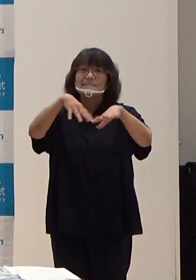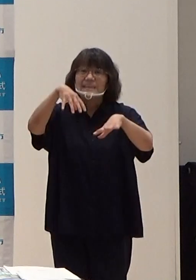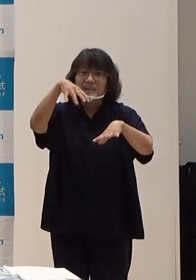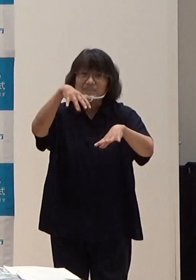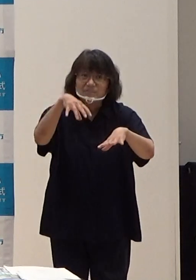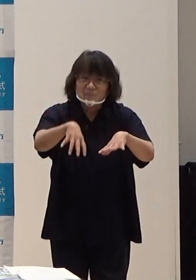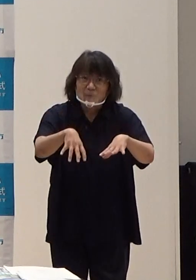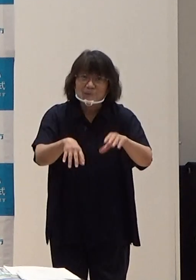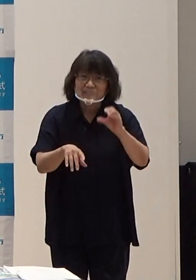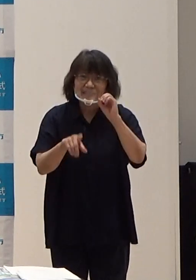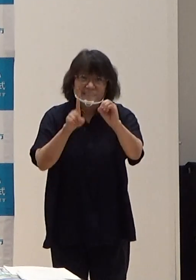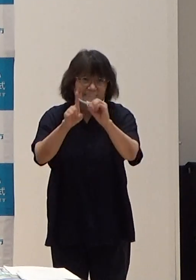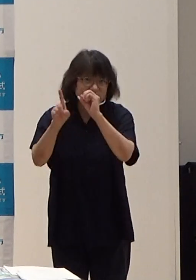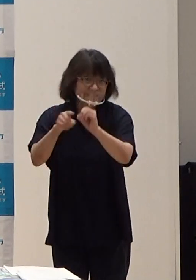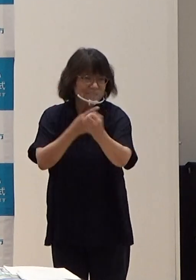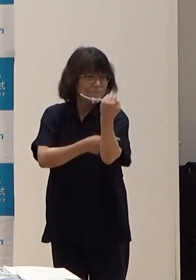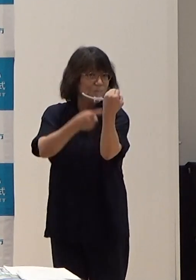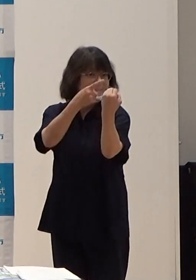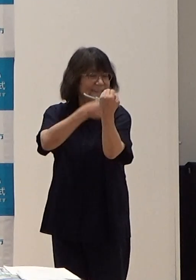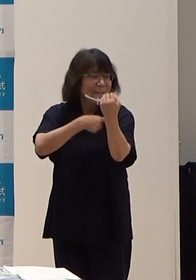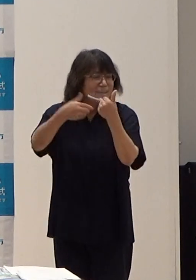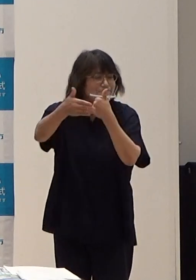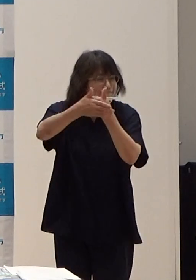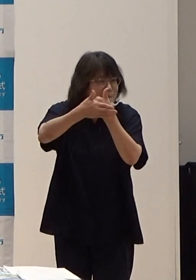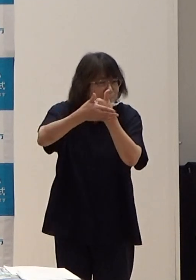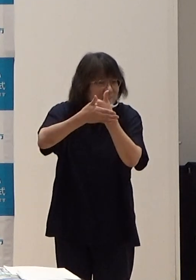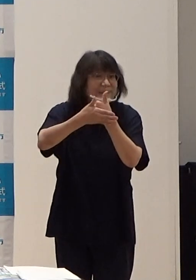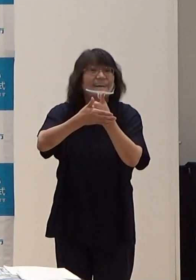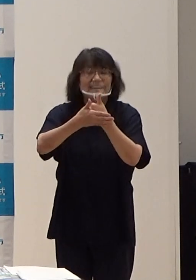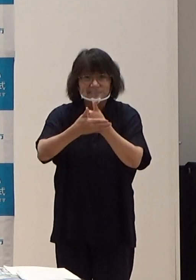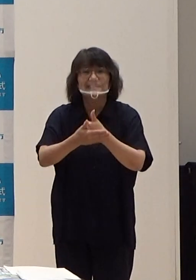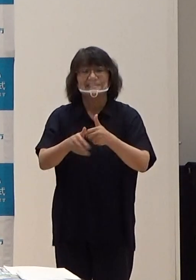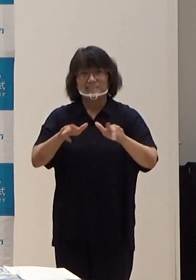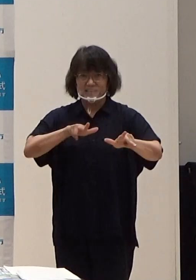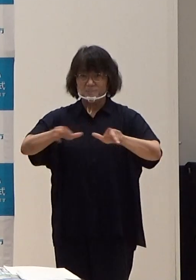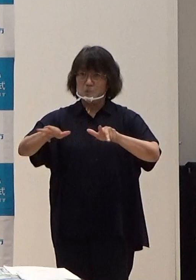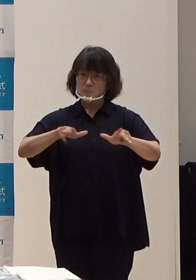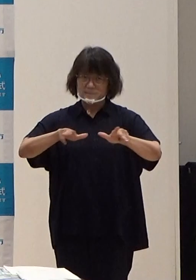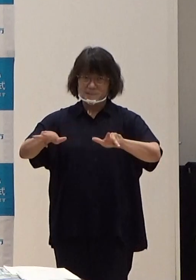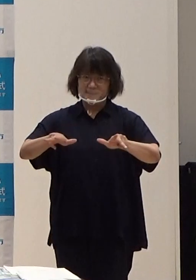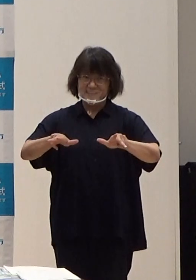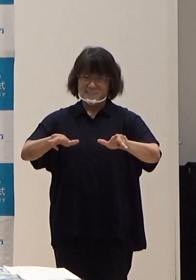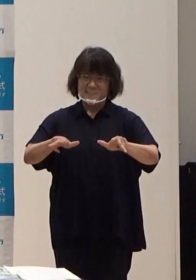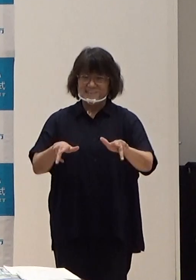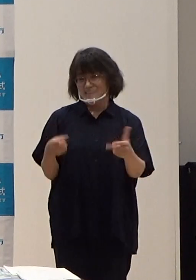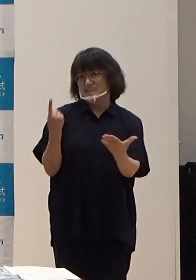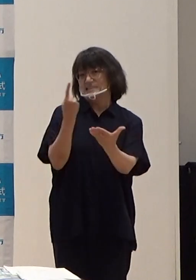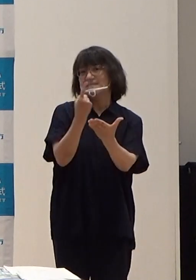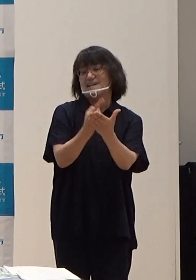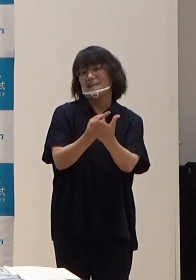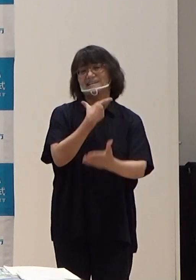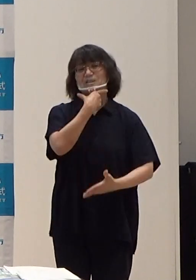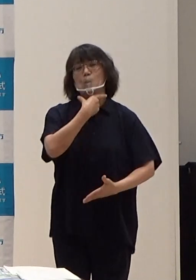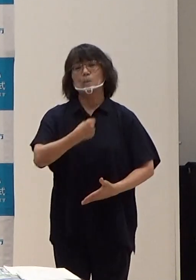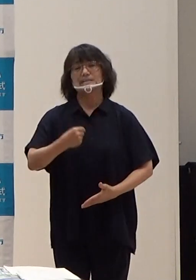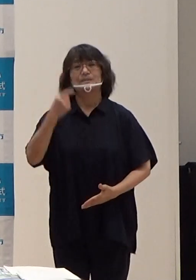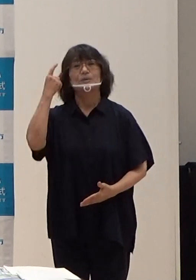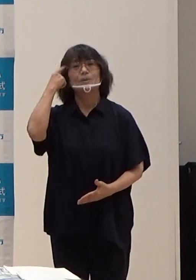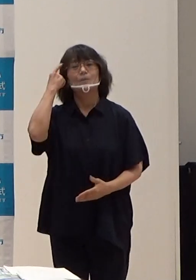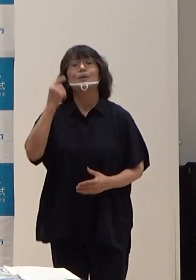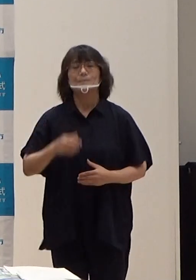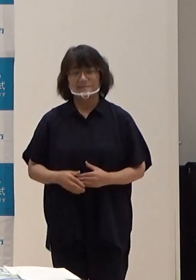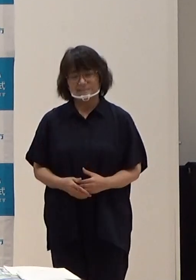って市政遂行の市政の、体制に参画いただきたいなというものでございます。